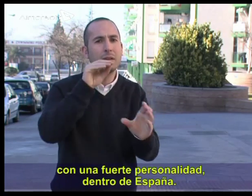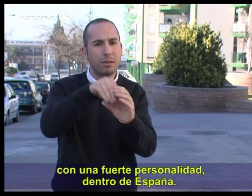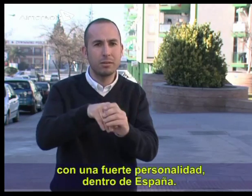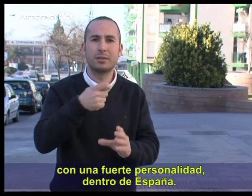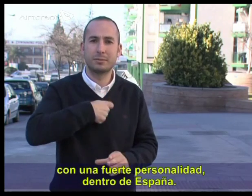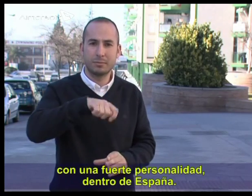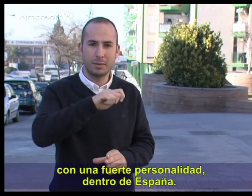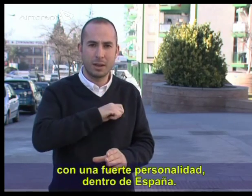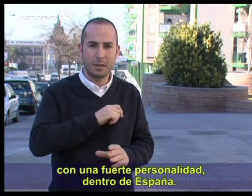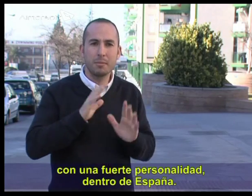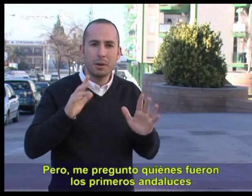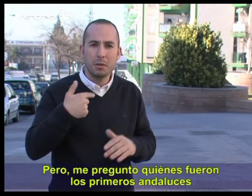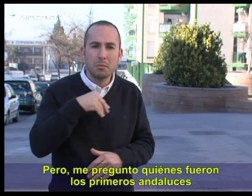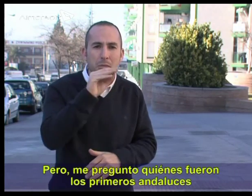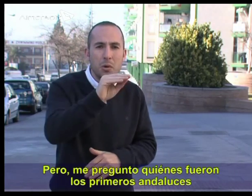de España.